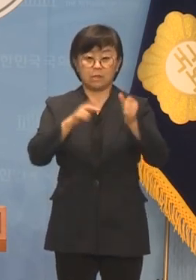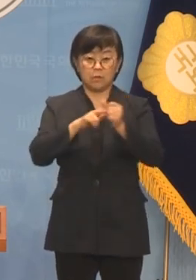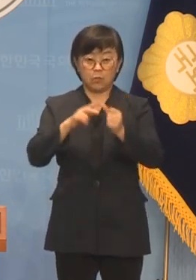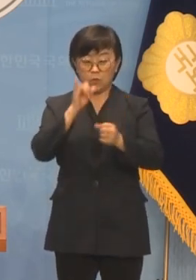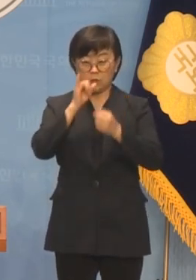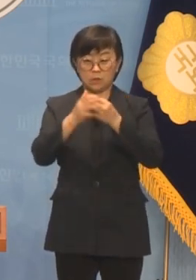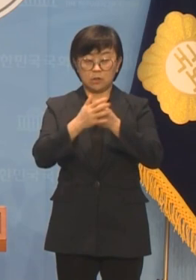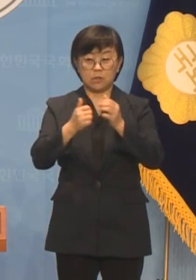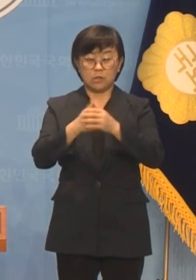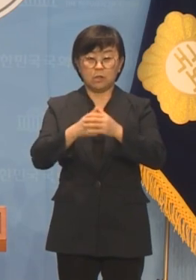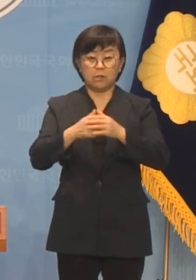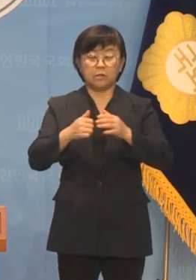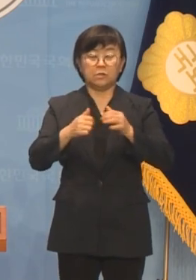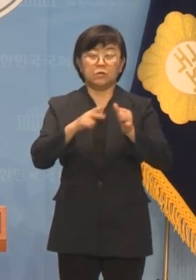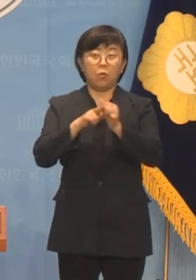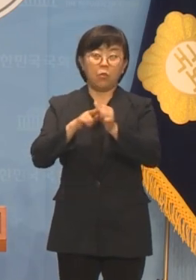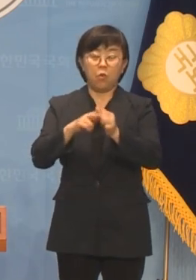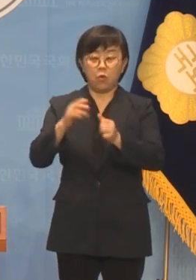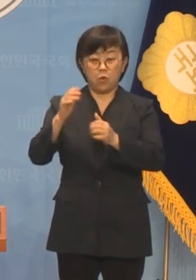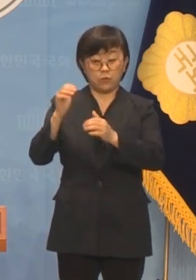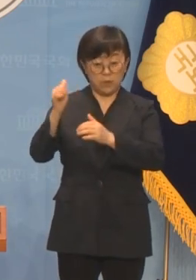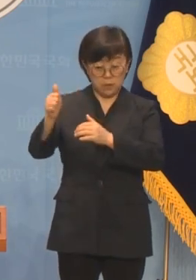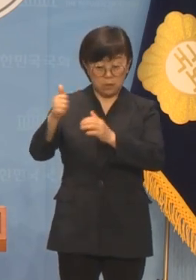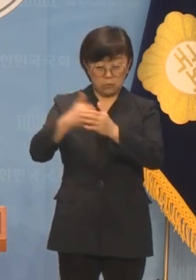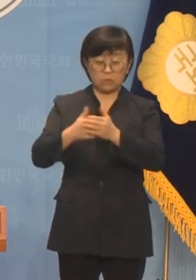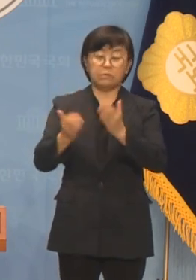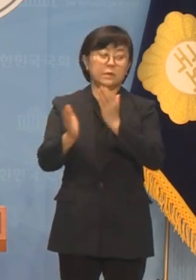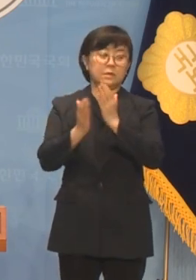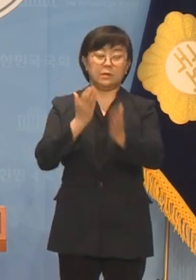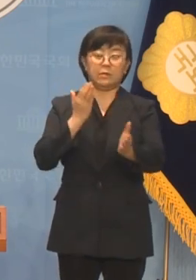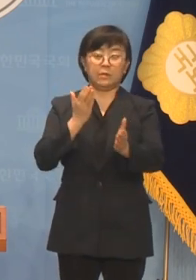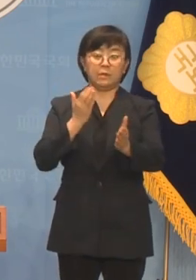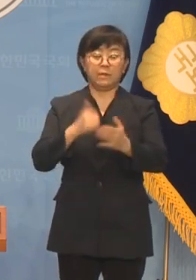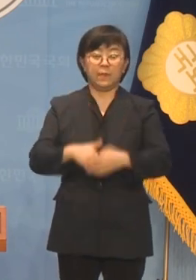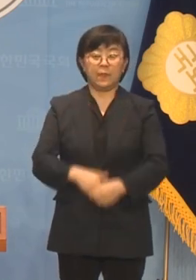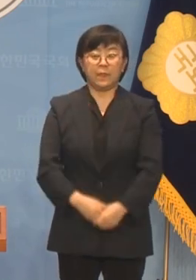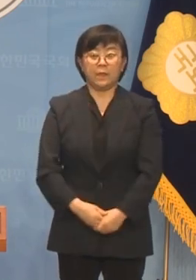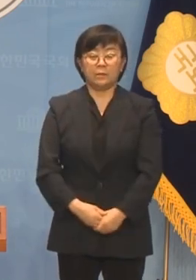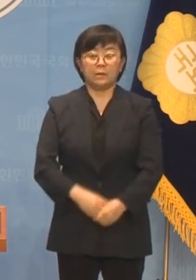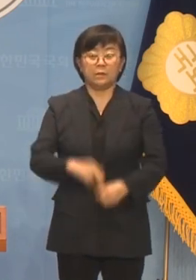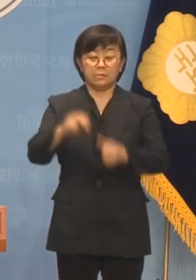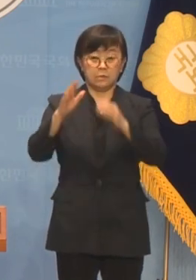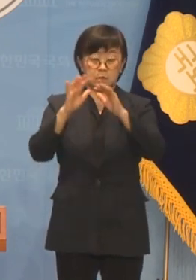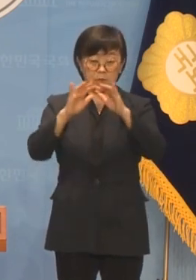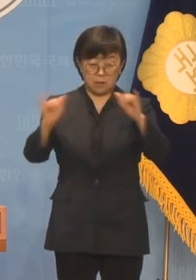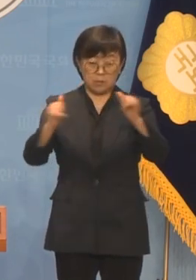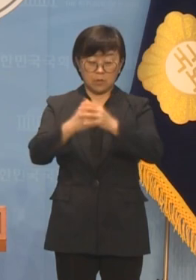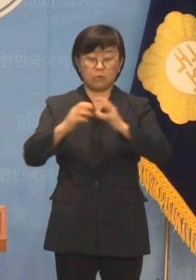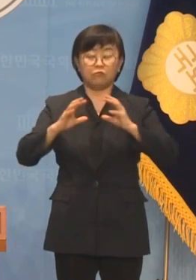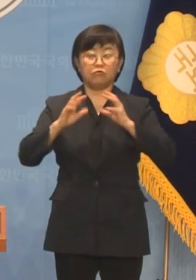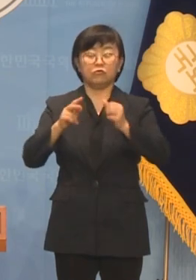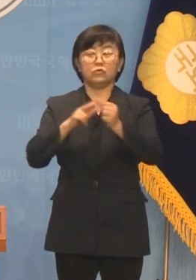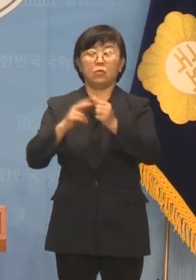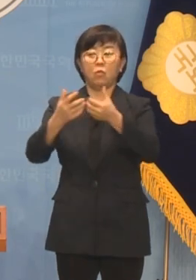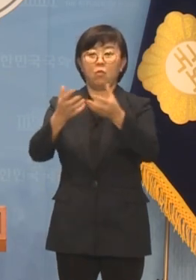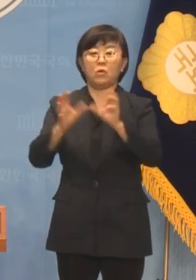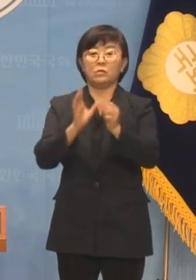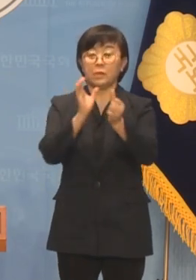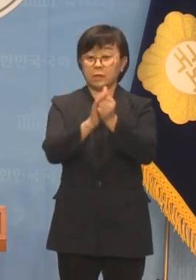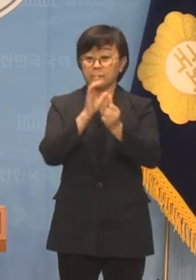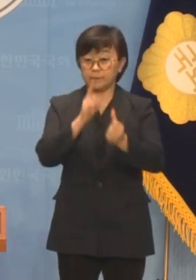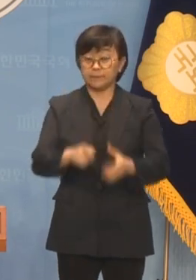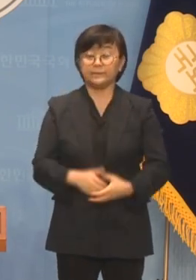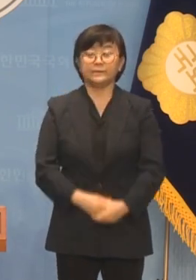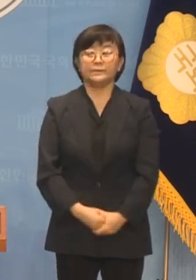다루는 정보 수장으로 부적절합니다. 그런데도 이런 사람에게 국정원을 맡기겠다는 말입니까?